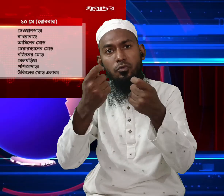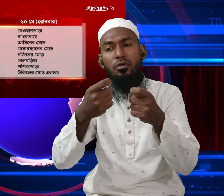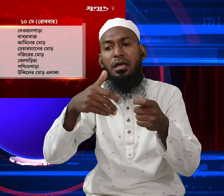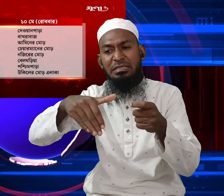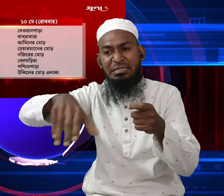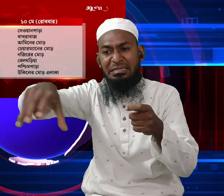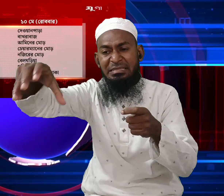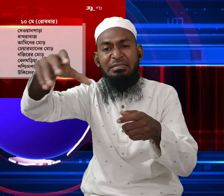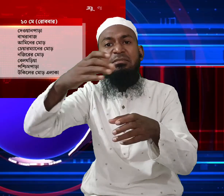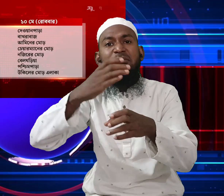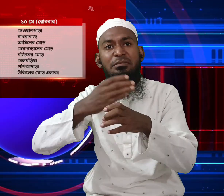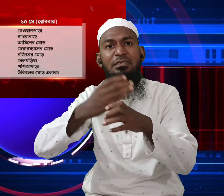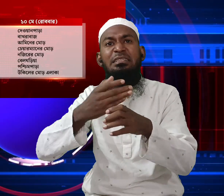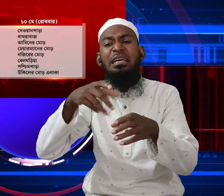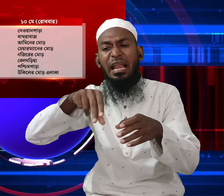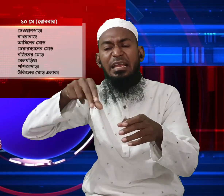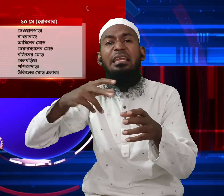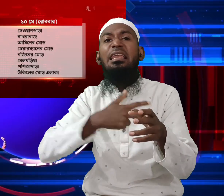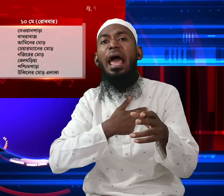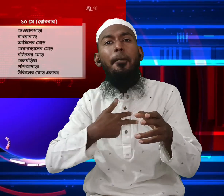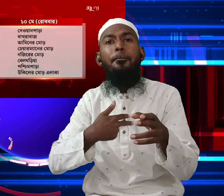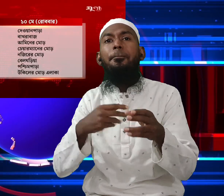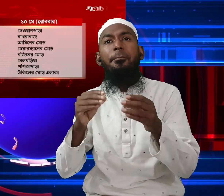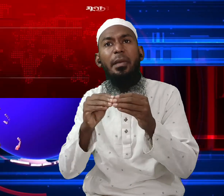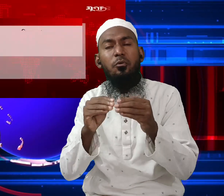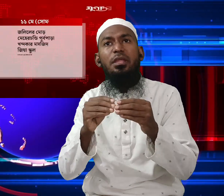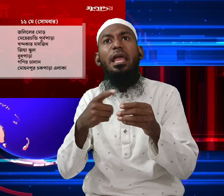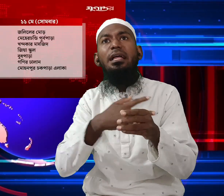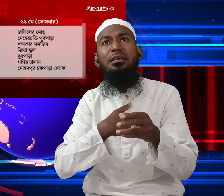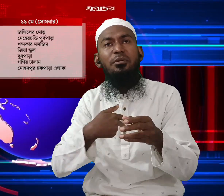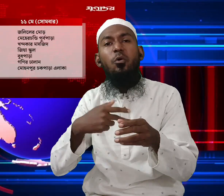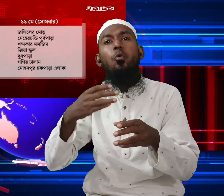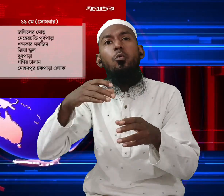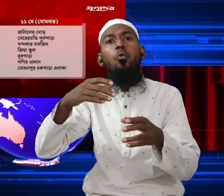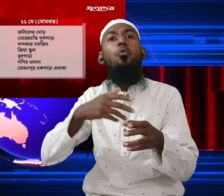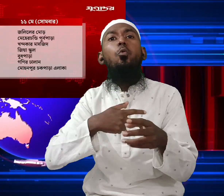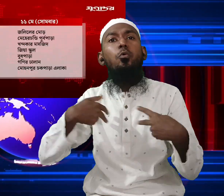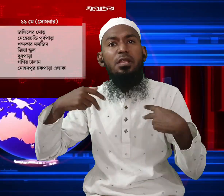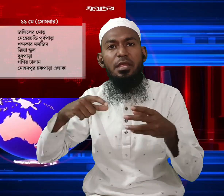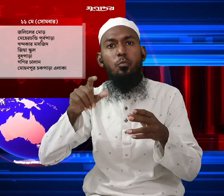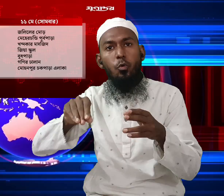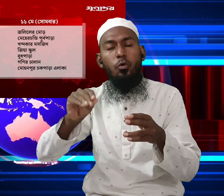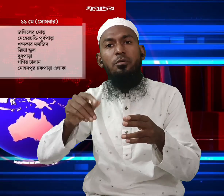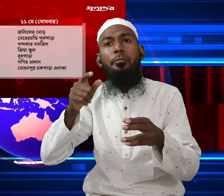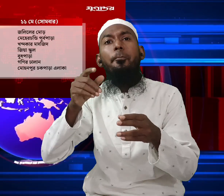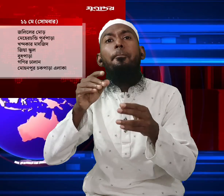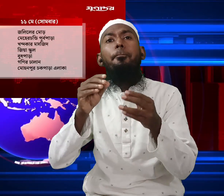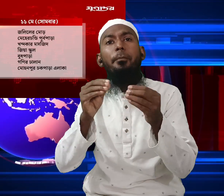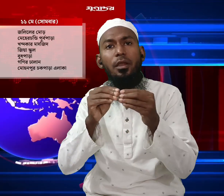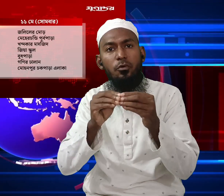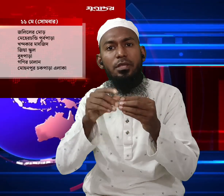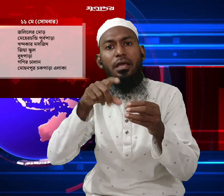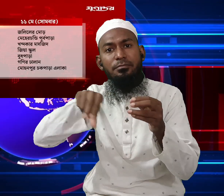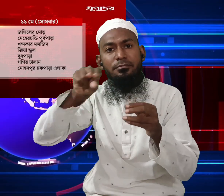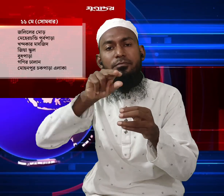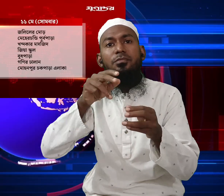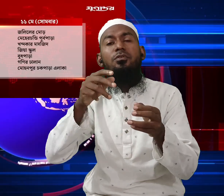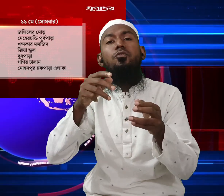বেলঘরিয়া, পশ্চিমপাড়া ও উকিলের মোড় এলাকায় থাকবে না বিদ্যুৎ। ১১ মে সোমবার জলিলের মোড়, মেহেরচণ্ডী পূর্বপাড়া, খন্দকার মসজিদ,